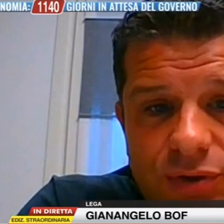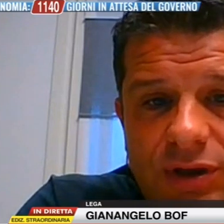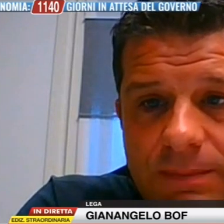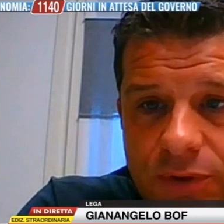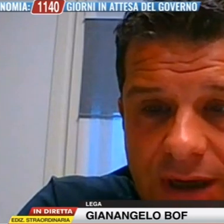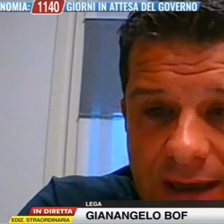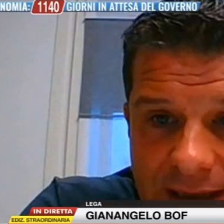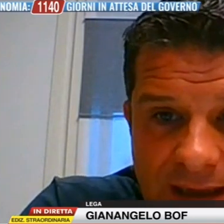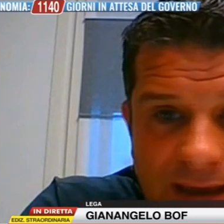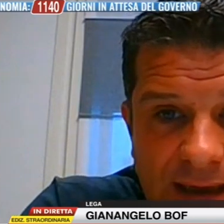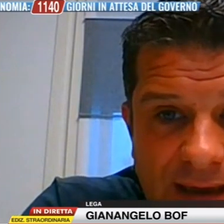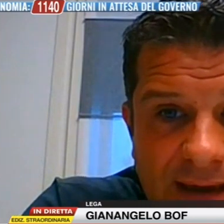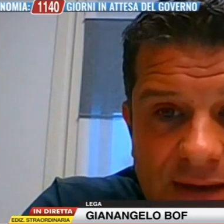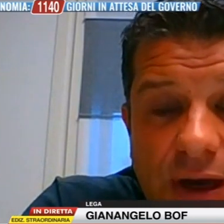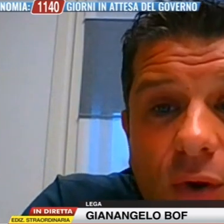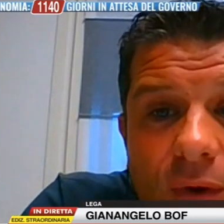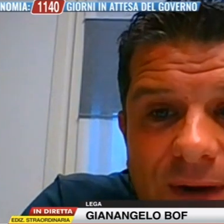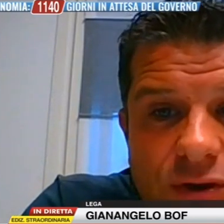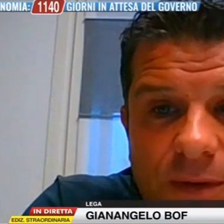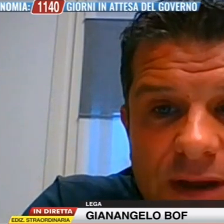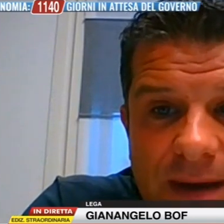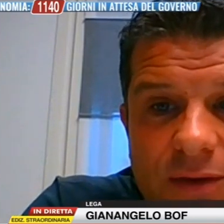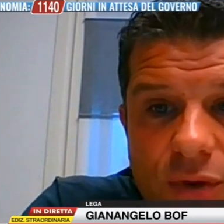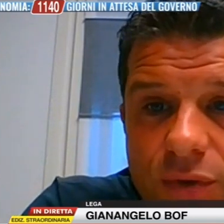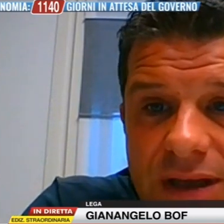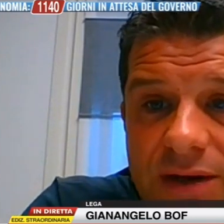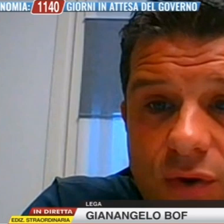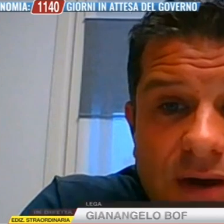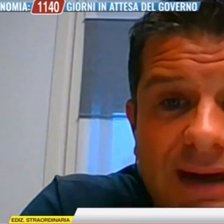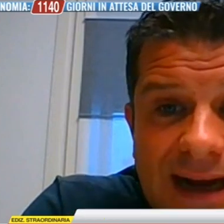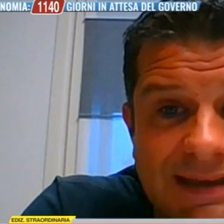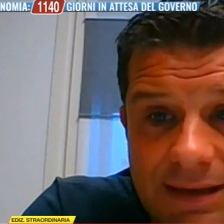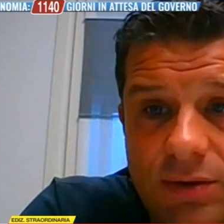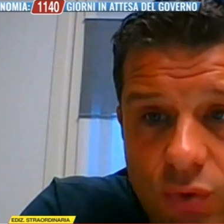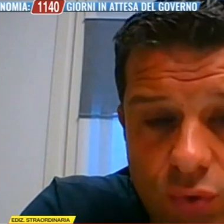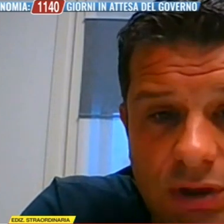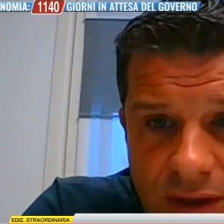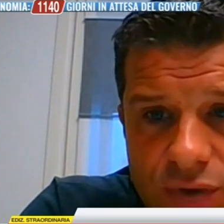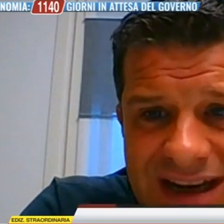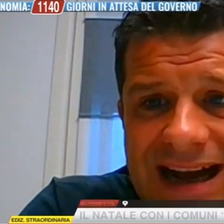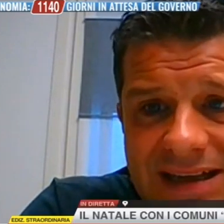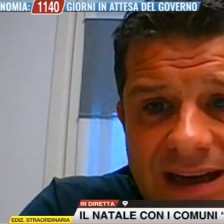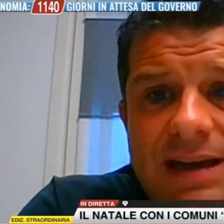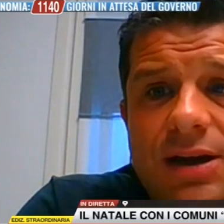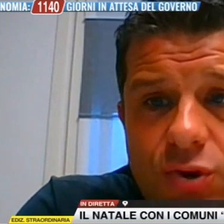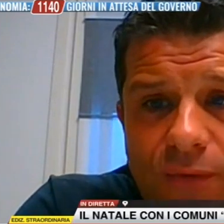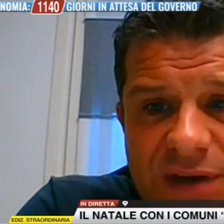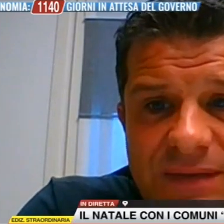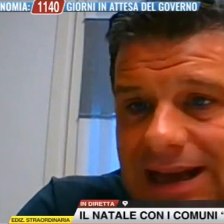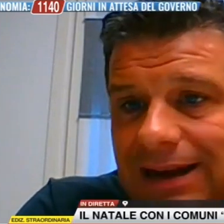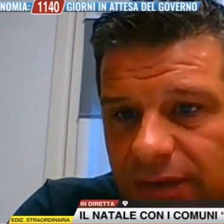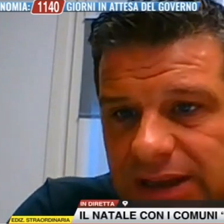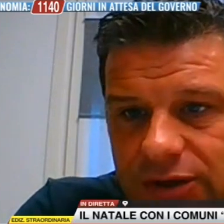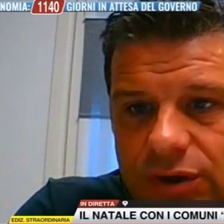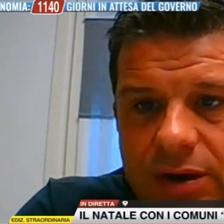di questo tipo? Cioè, o faccio un provvedimento in cui dico, ragazzi, tutti chiusi in casa, sono